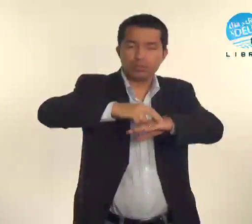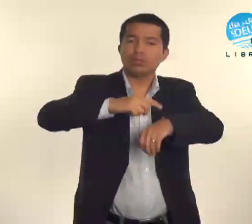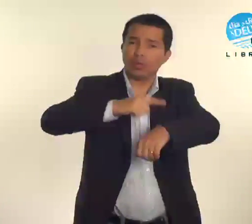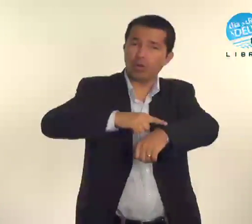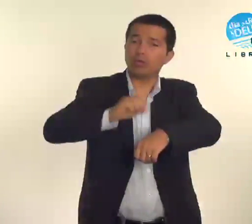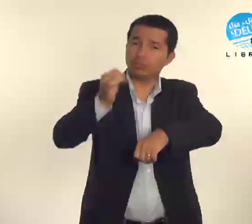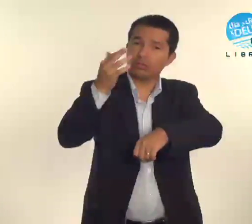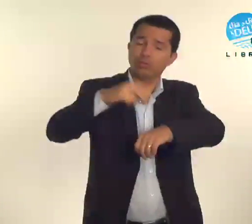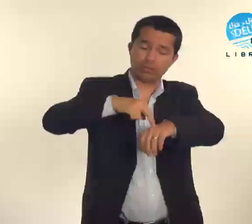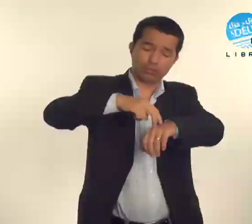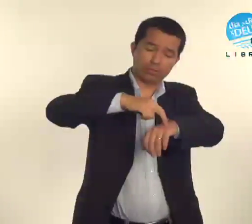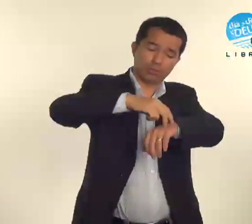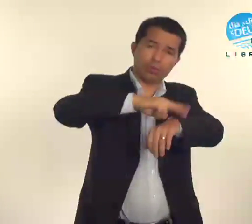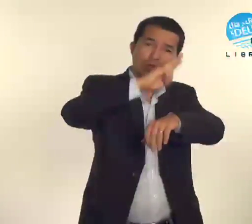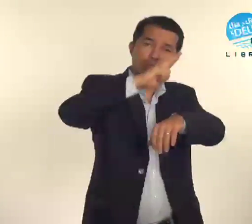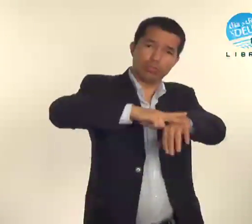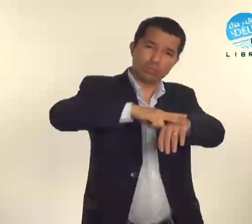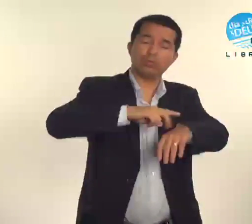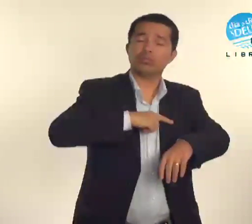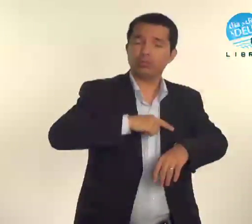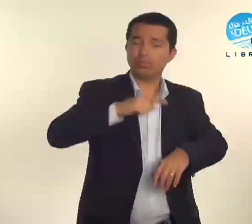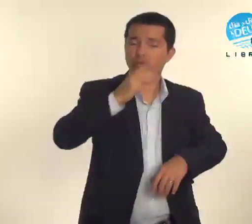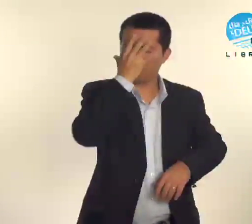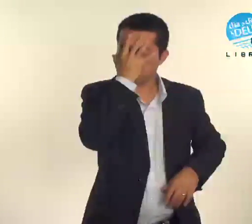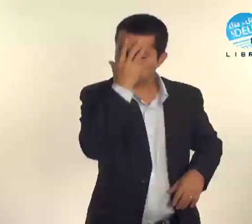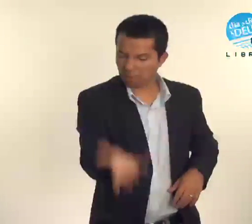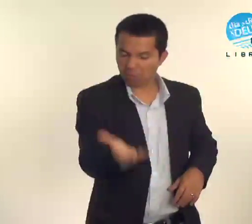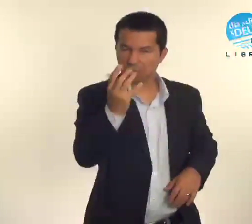lugar, uma hora você vai escorregar e vai cair.